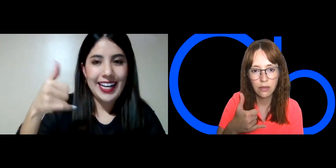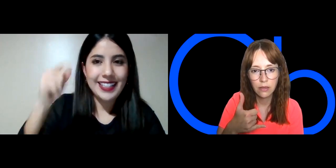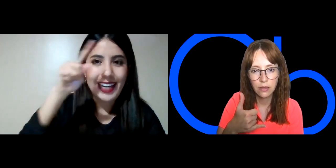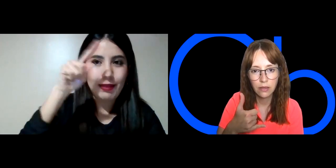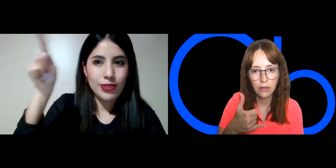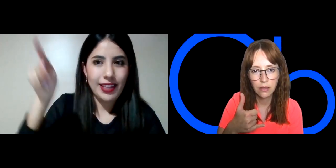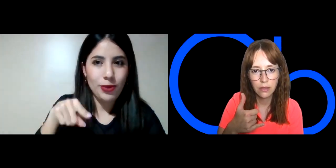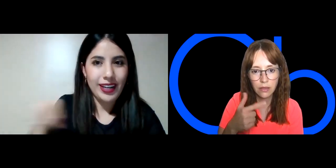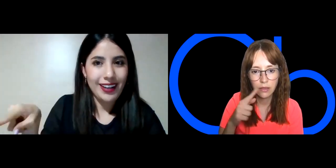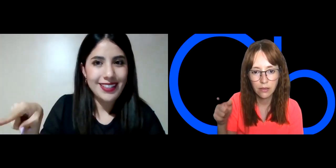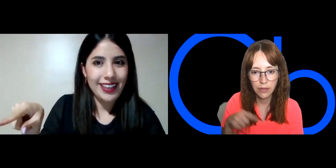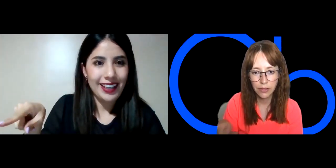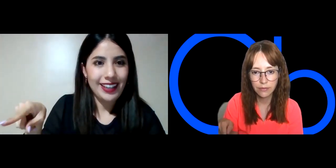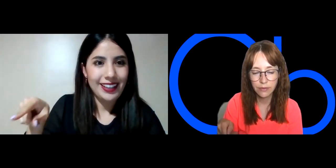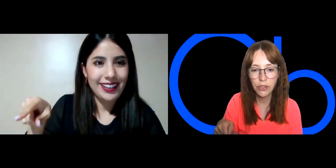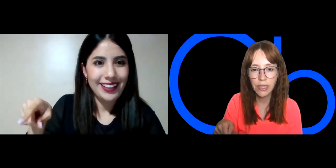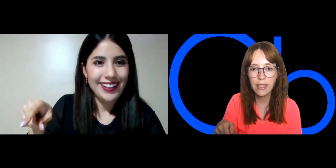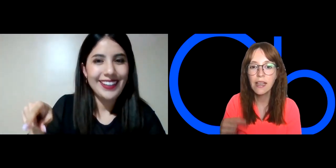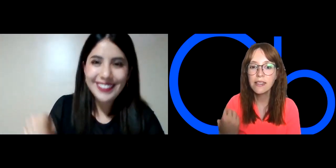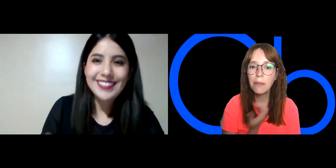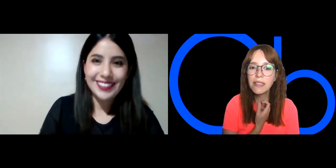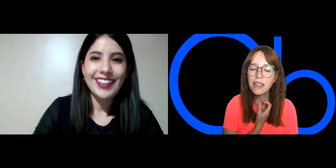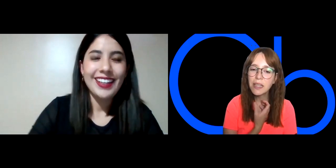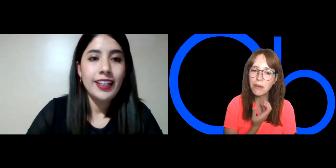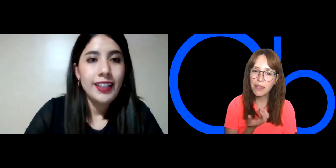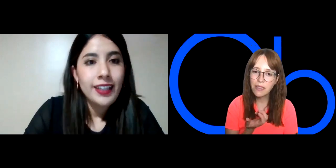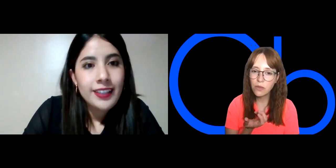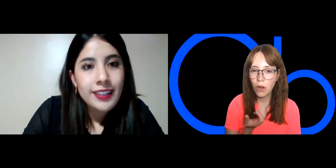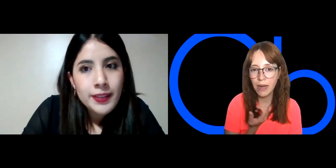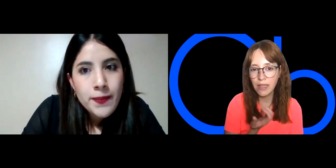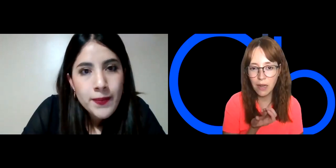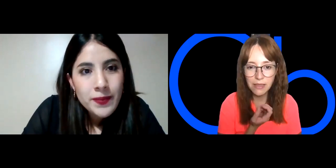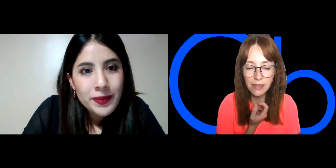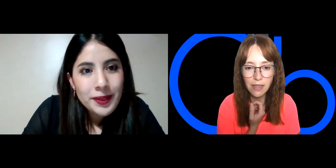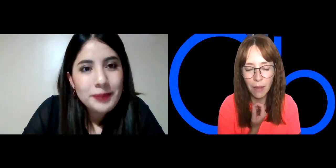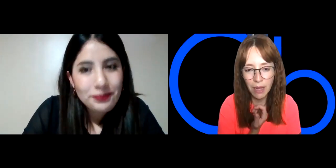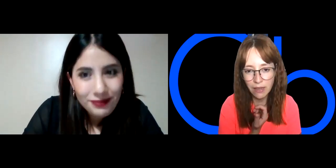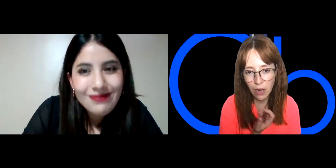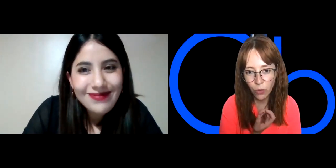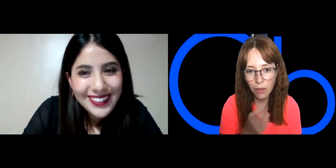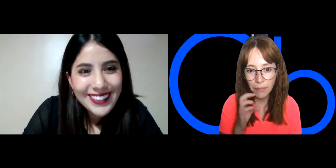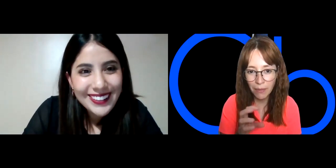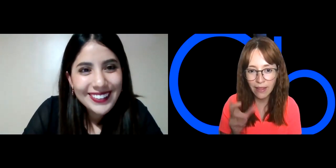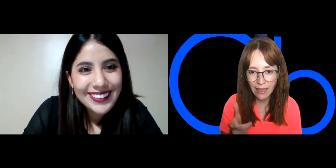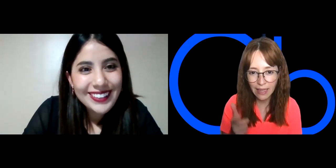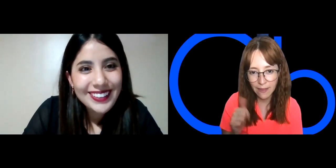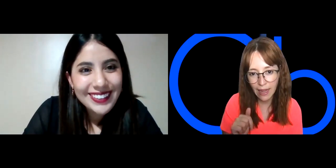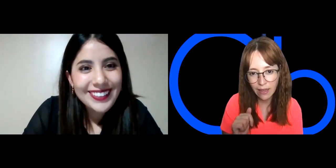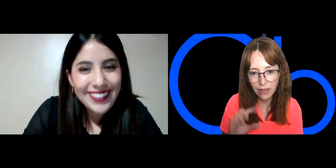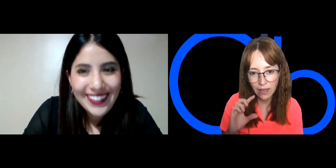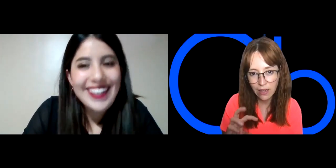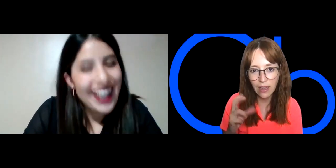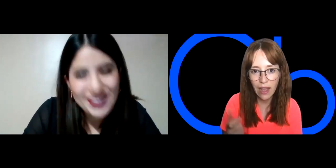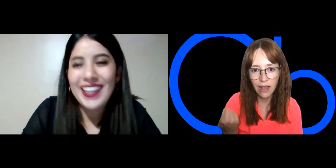y la Z la vamos a dibujar, Z. Ok. Si el paciente me va a decir su nombre, si el paciente se llama Raúl, ¿me va a